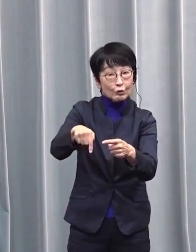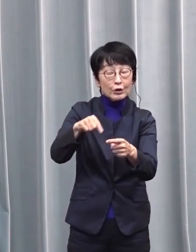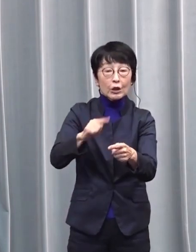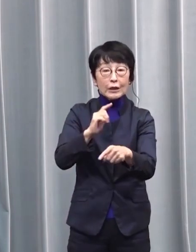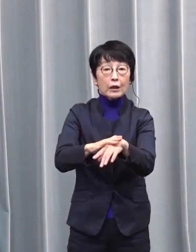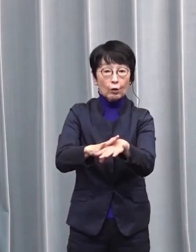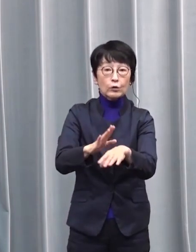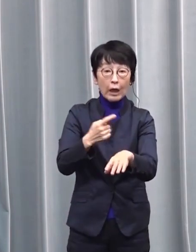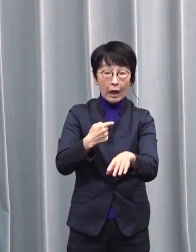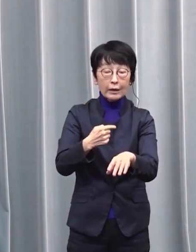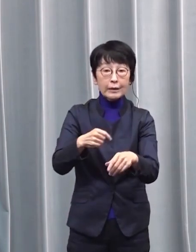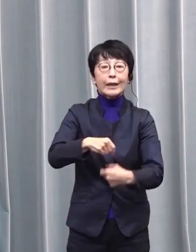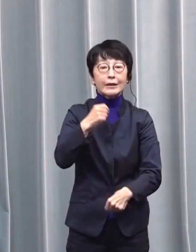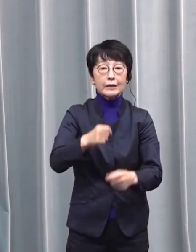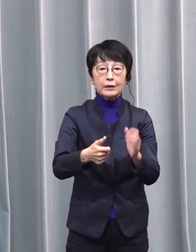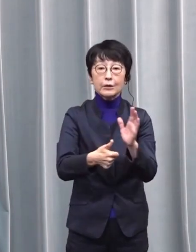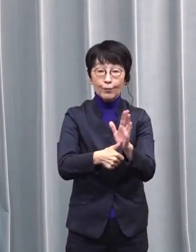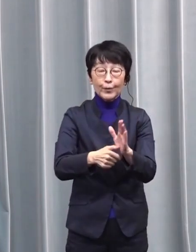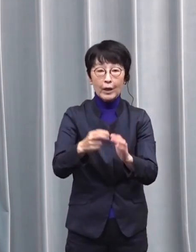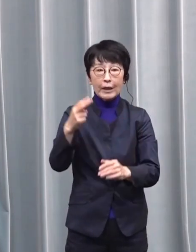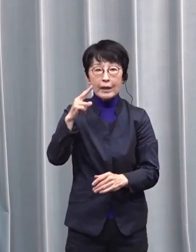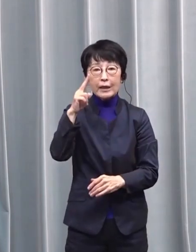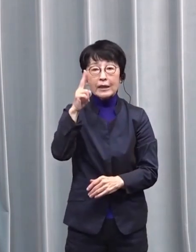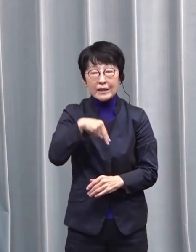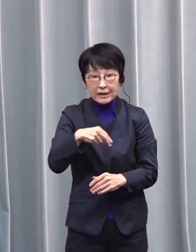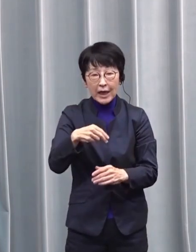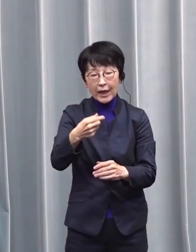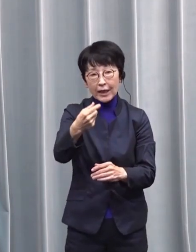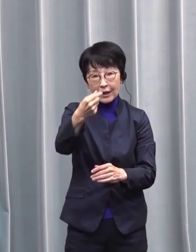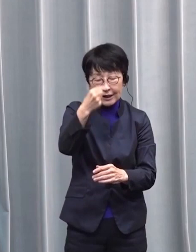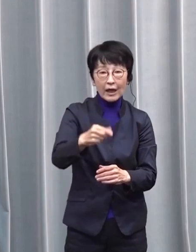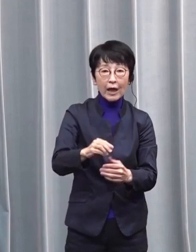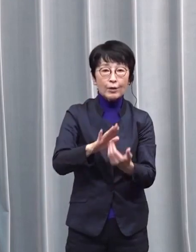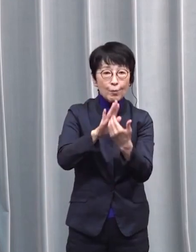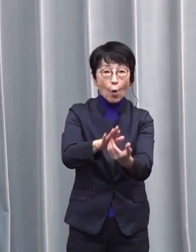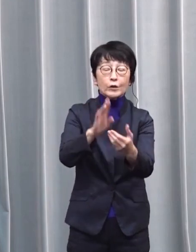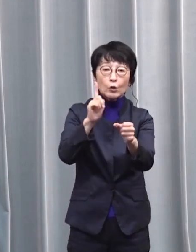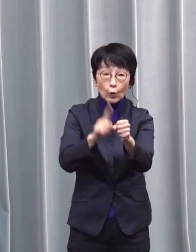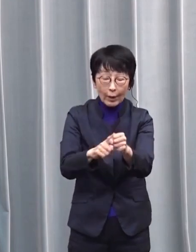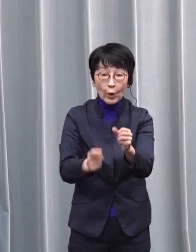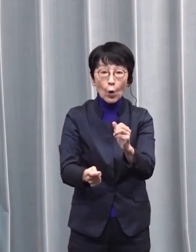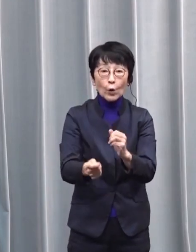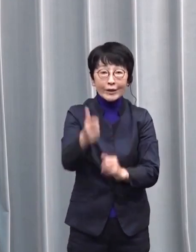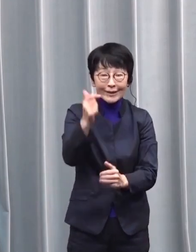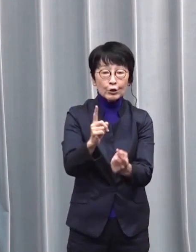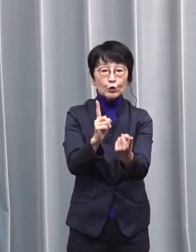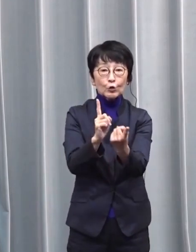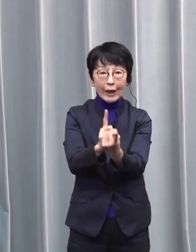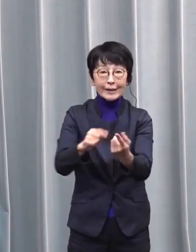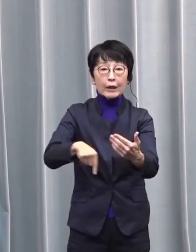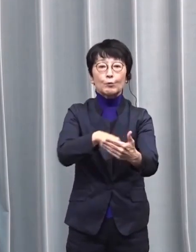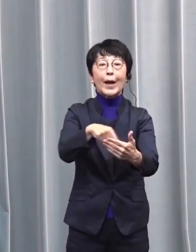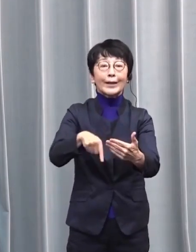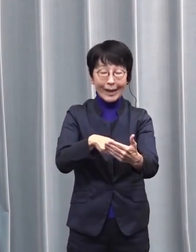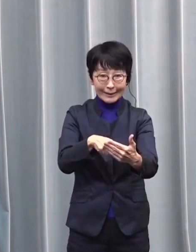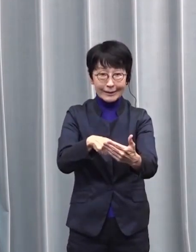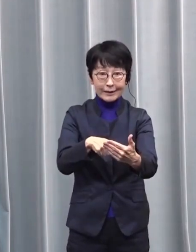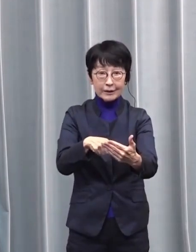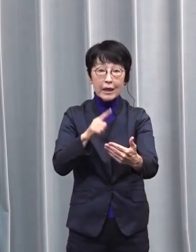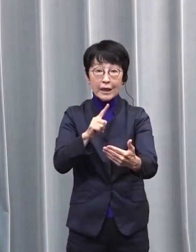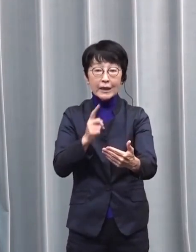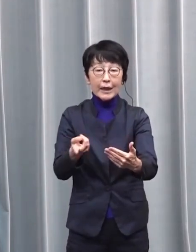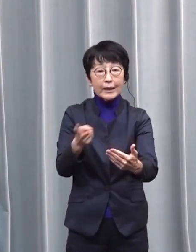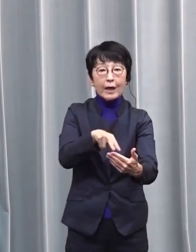たしましたが、正しくは性被害防止のための緊急対策パッケージでありますので訂正をさせていただきます